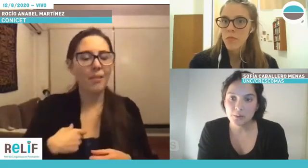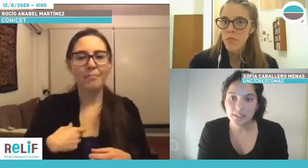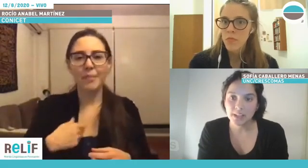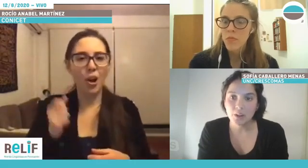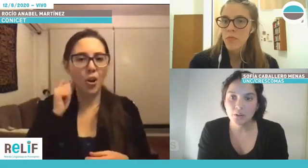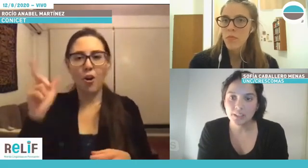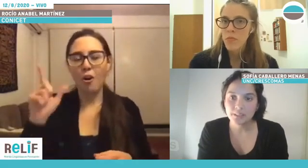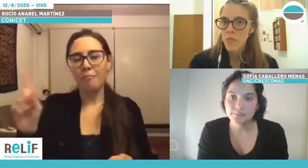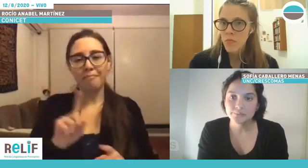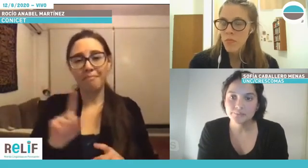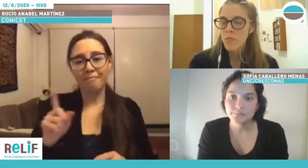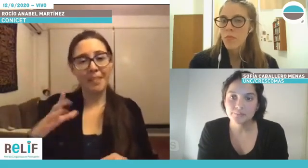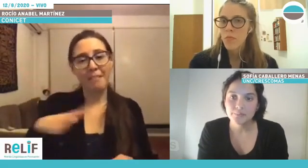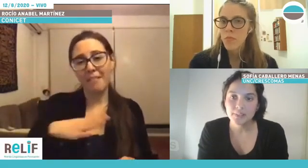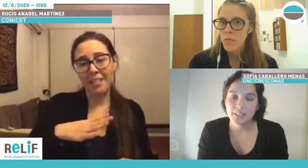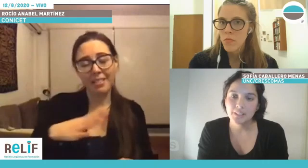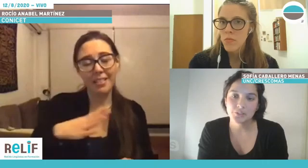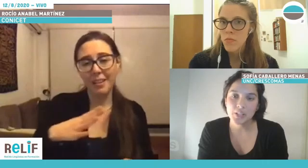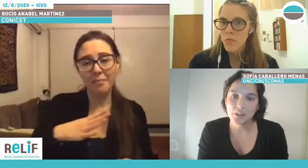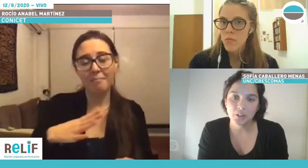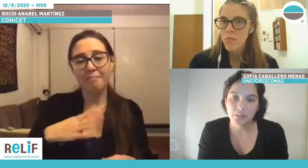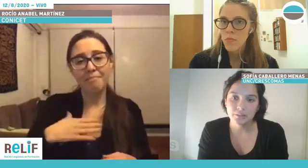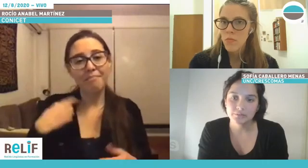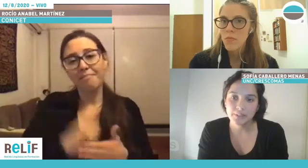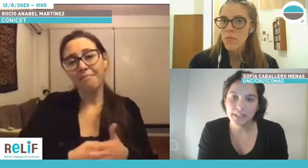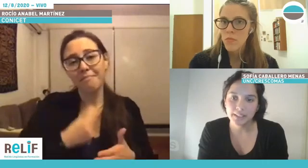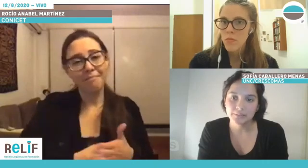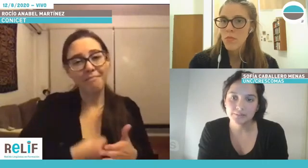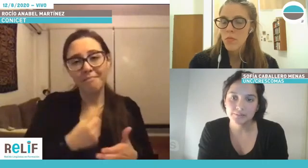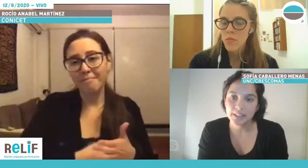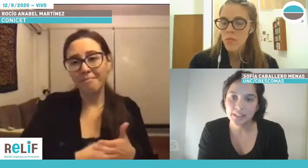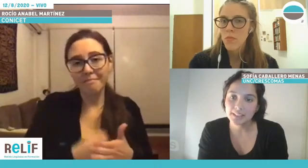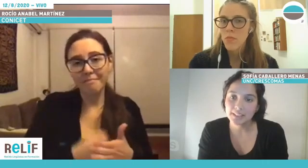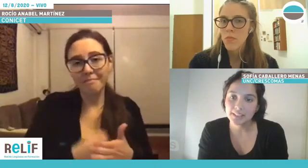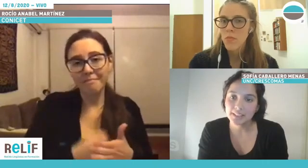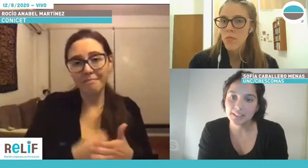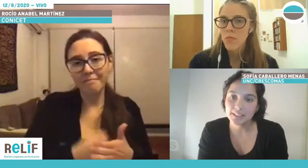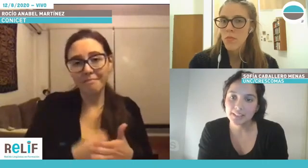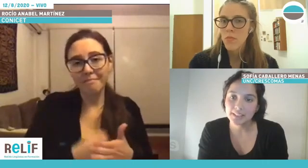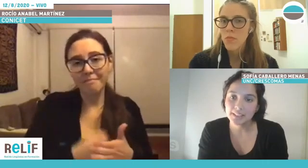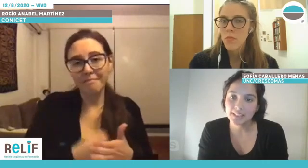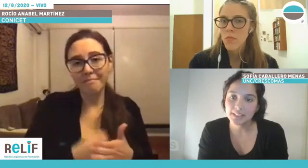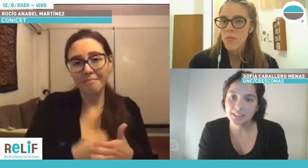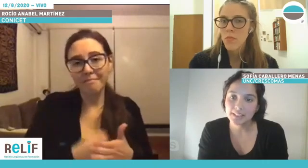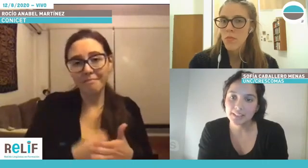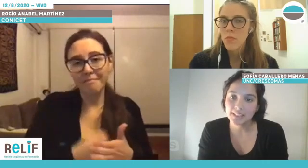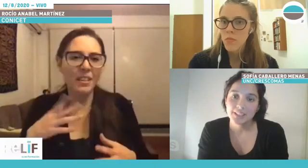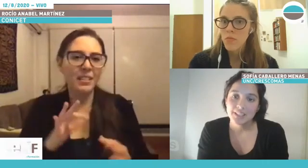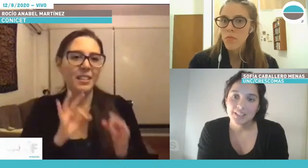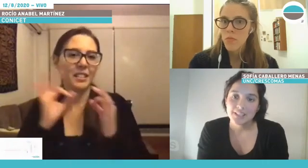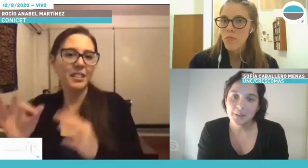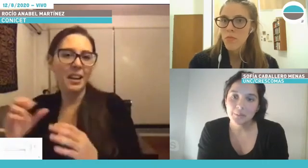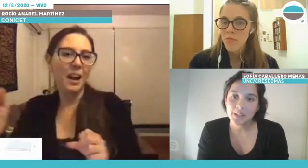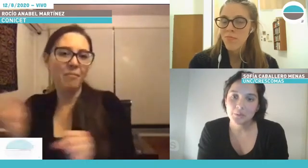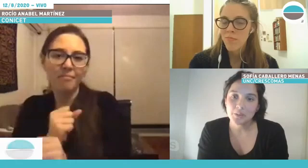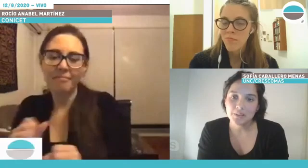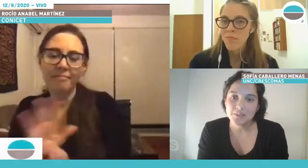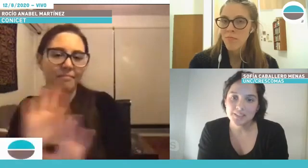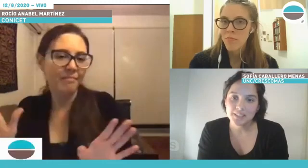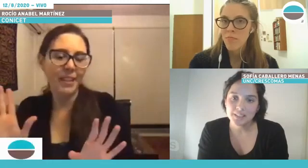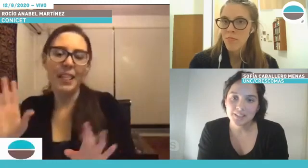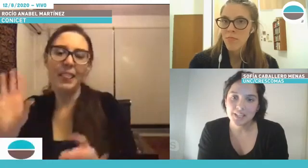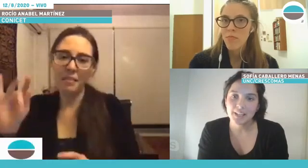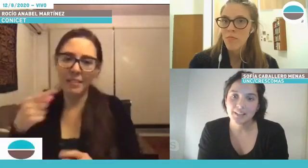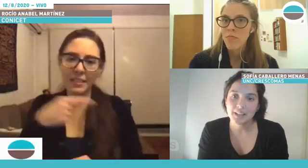luchado, digamos, hasta ahora, y no se ha logrado. Falta, Uh-huh. hay que seguir luchando. Siempre es